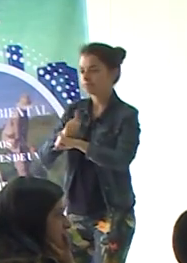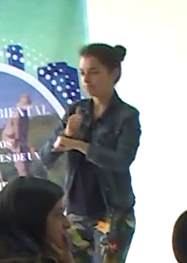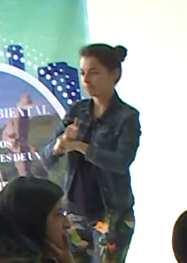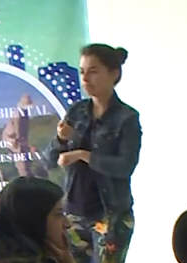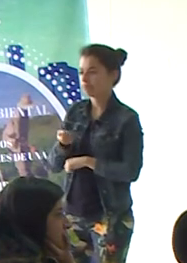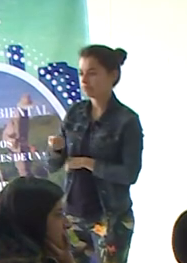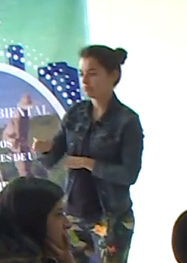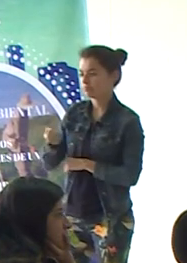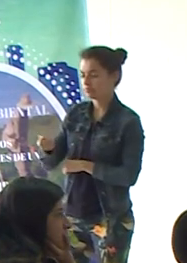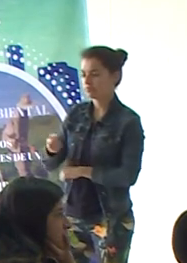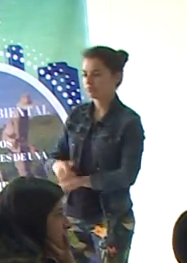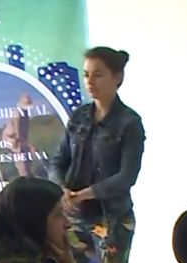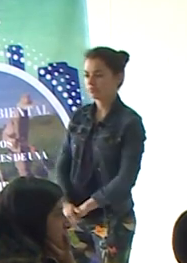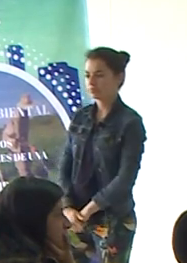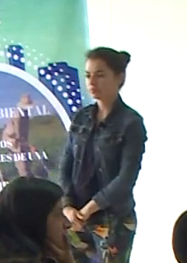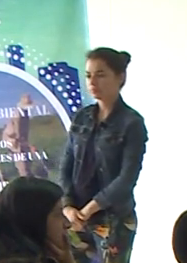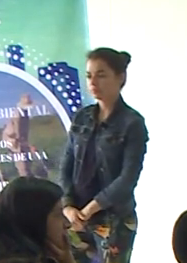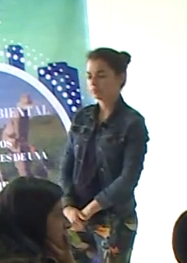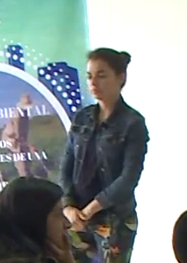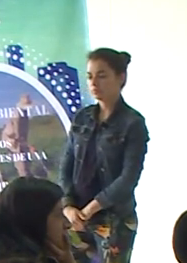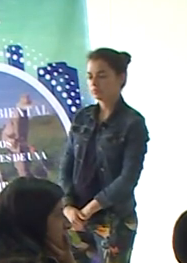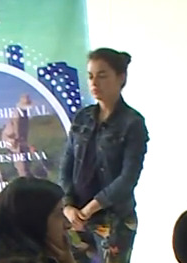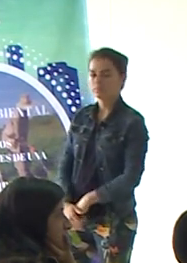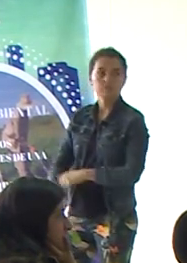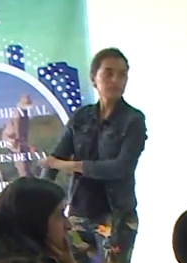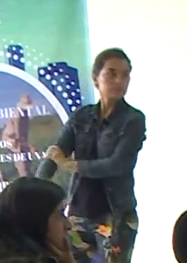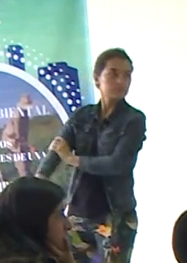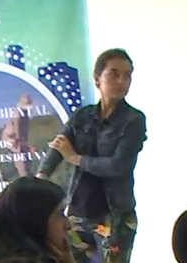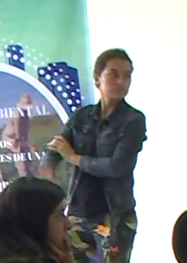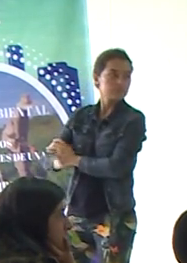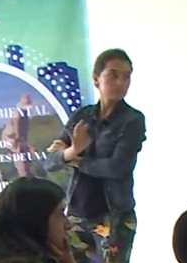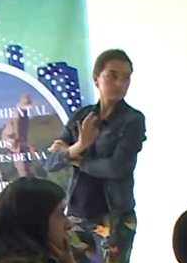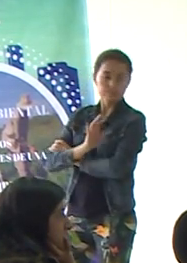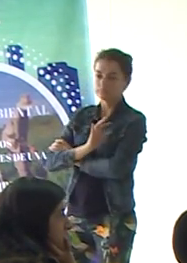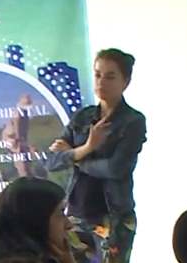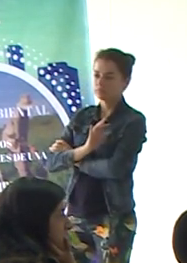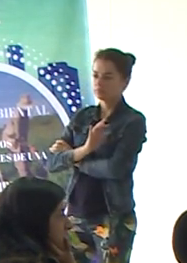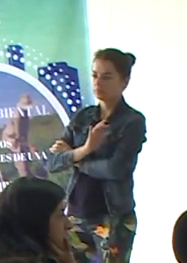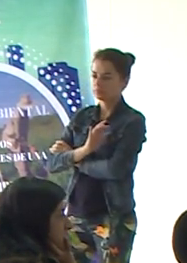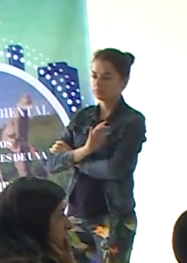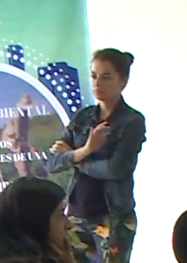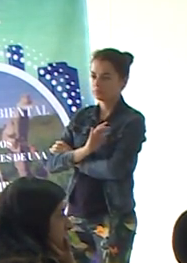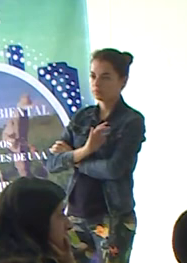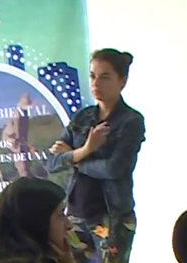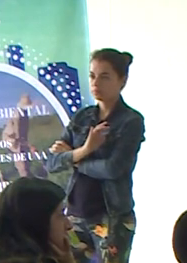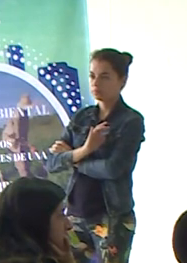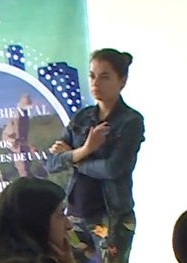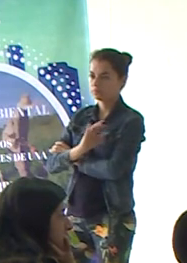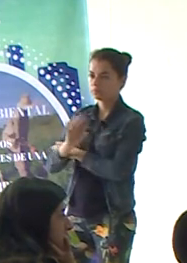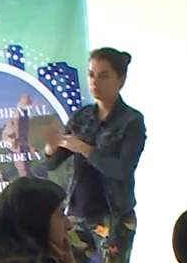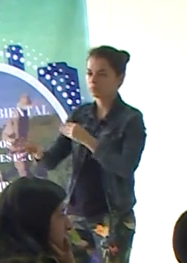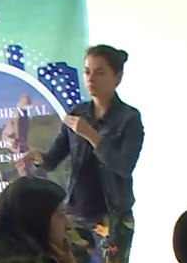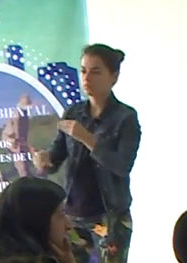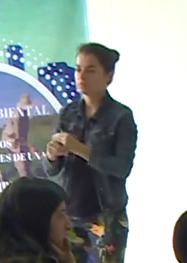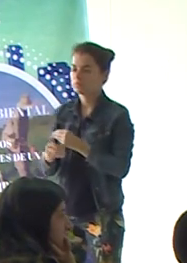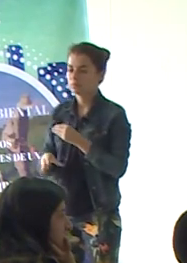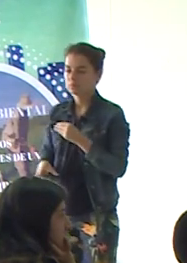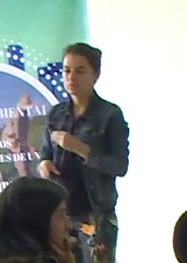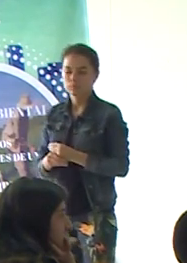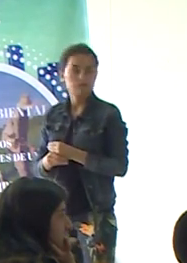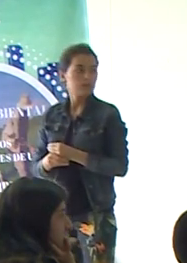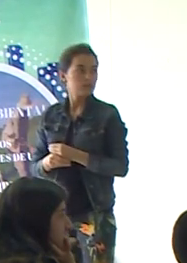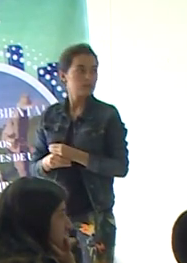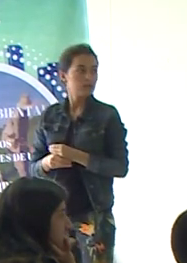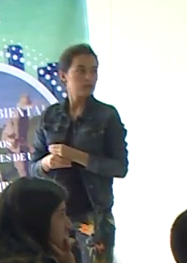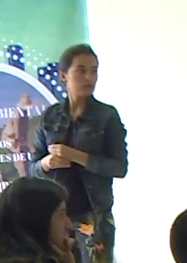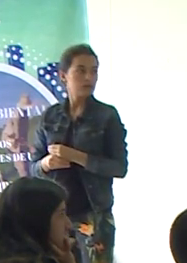está allí para que por favor la tengamos presente y lo siguiente es que ya les voy a pasar las guías para lo que queda de